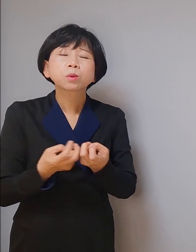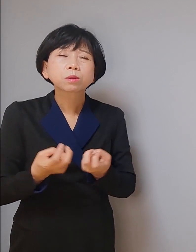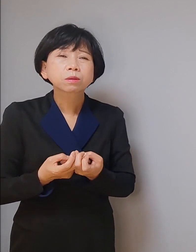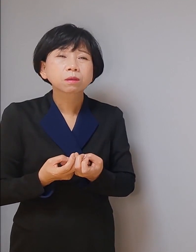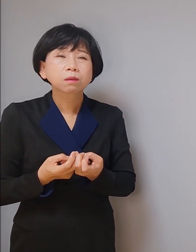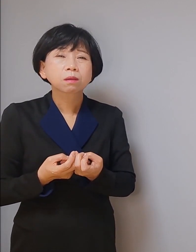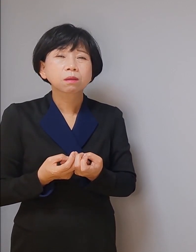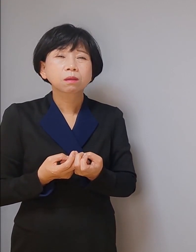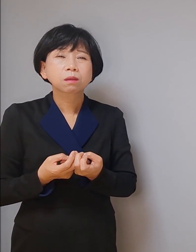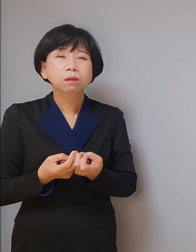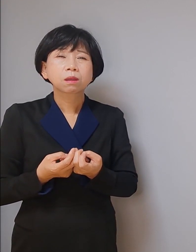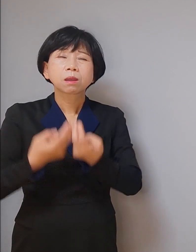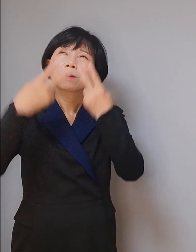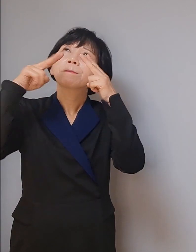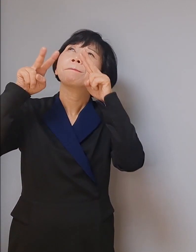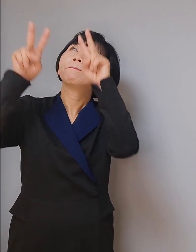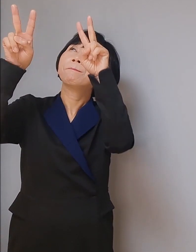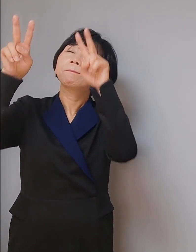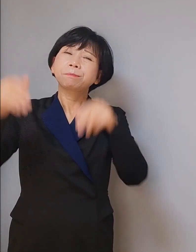우선 하늘을 보셔야 됩니다.